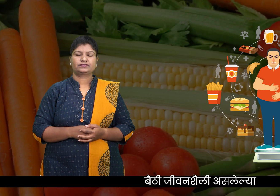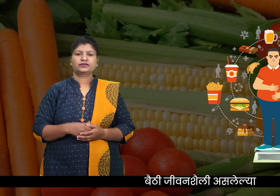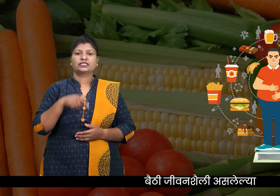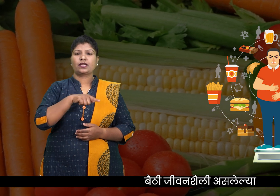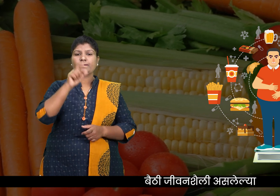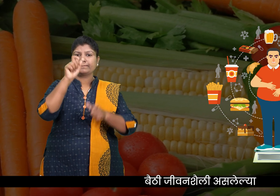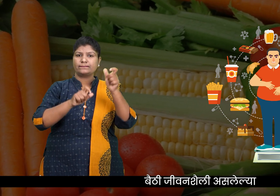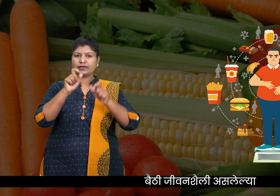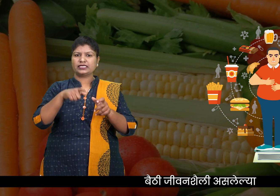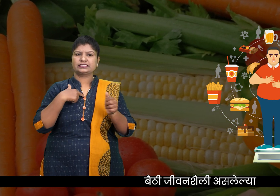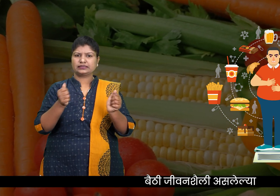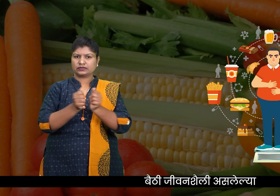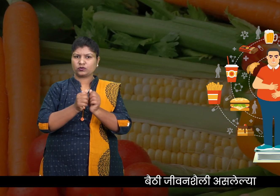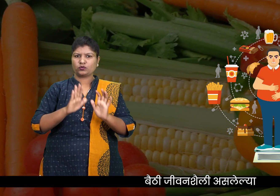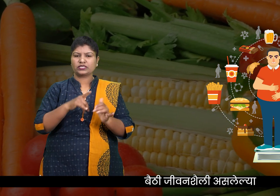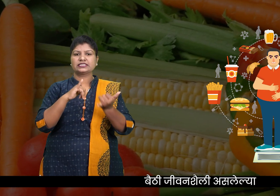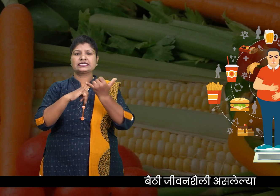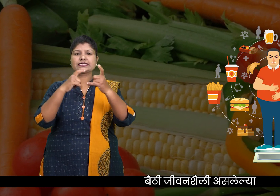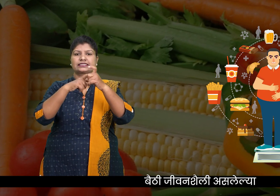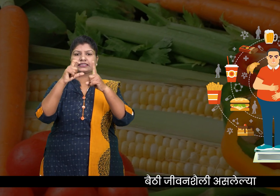बैठी जीवनशैली असलेल्या